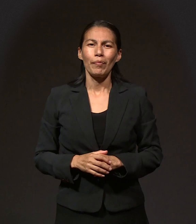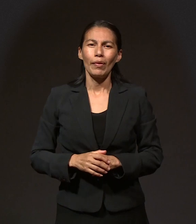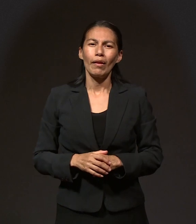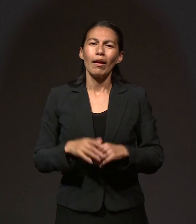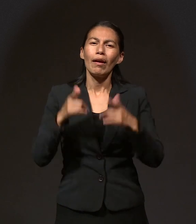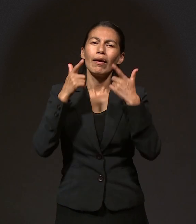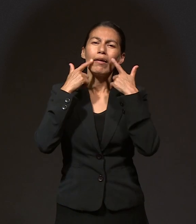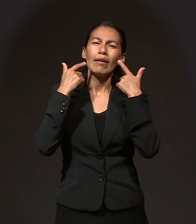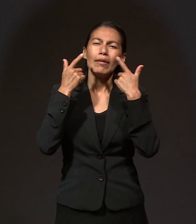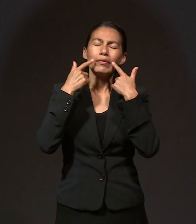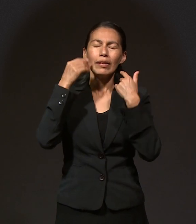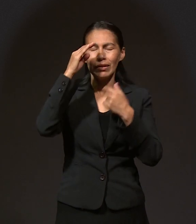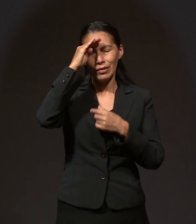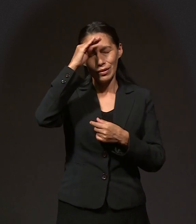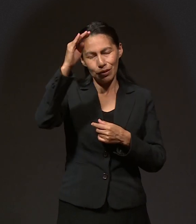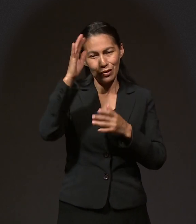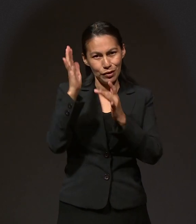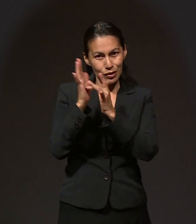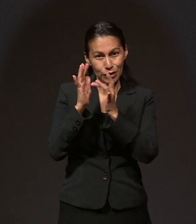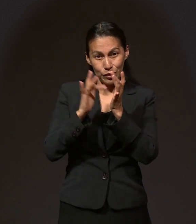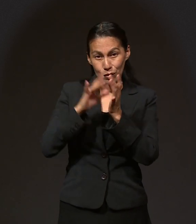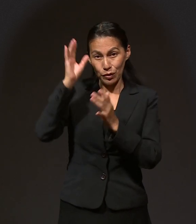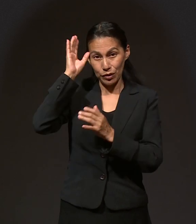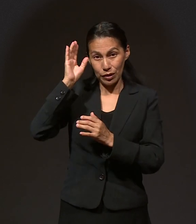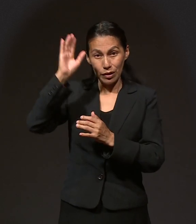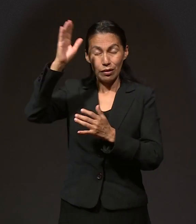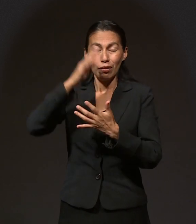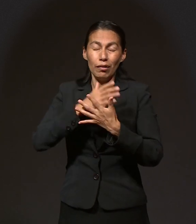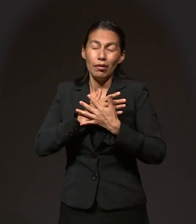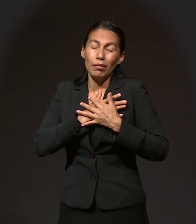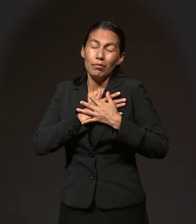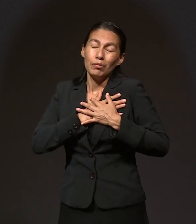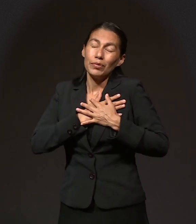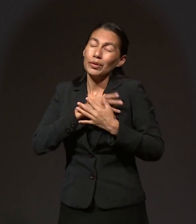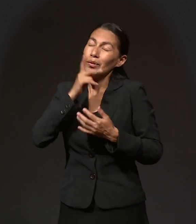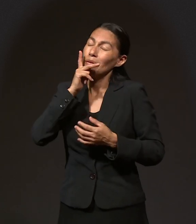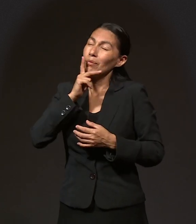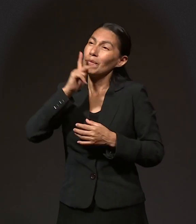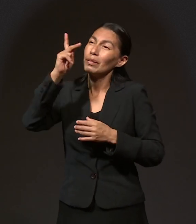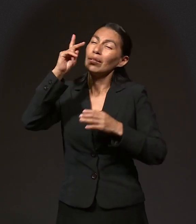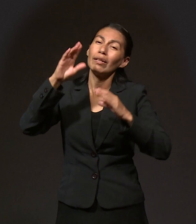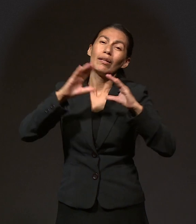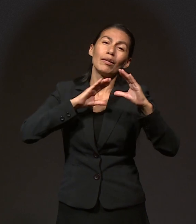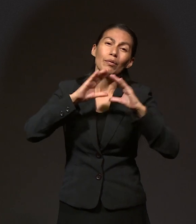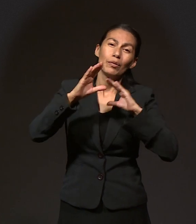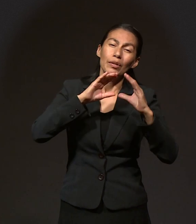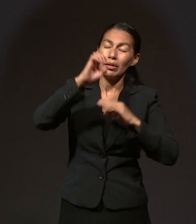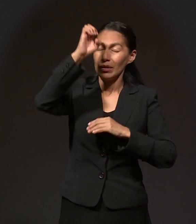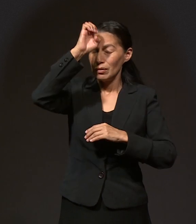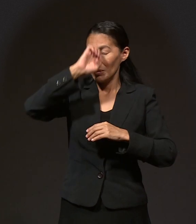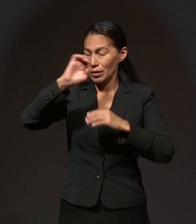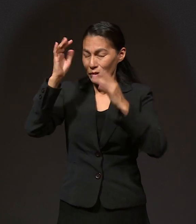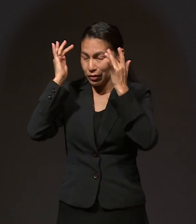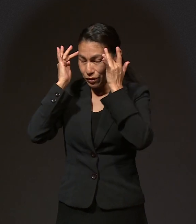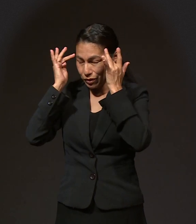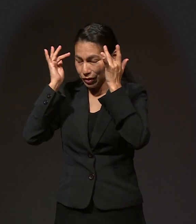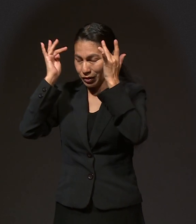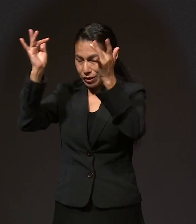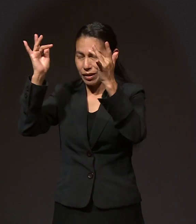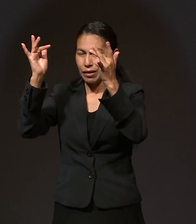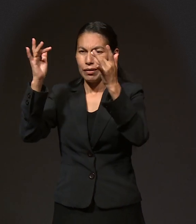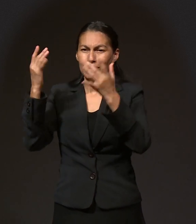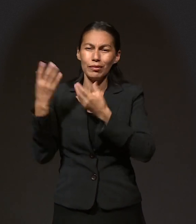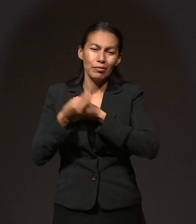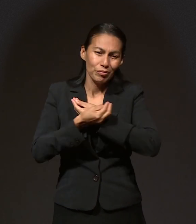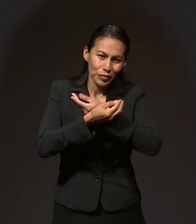darte. Que la gracia del Señor Jesucristo, el amor del Padre y la comunión con